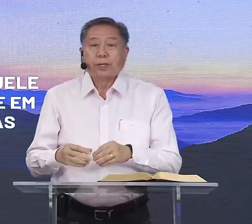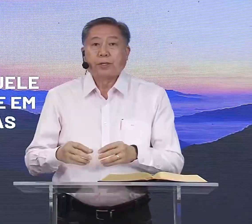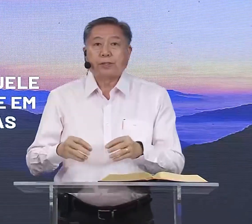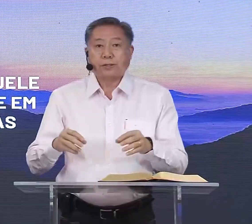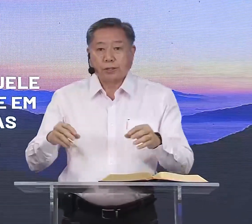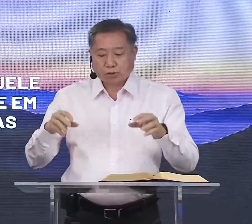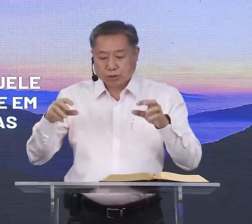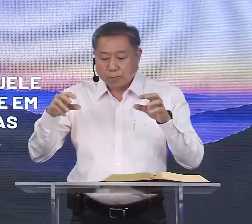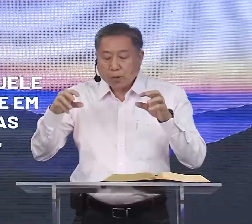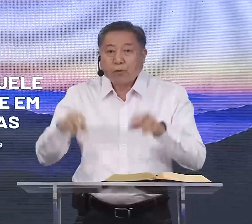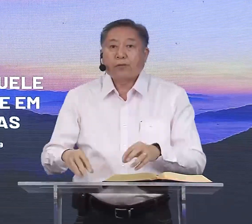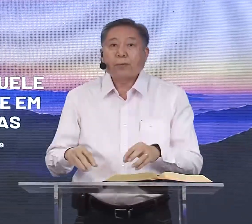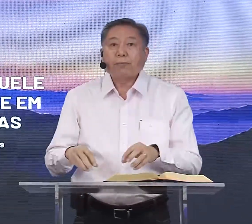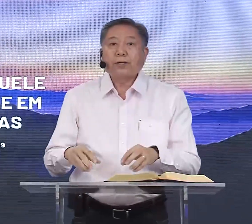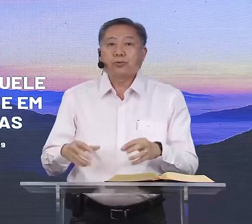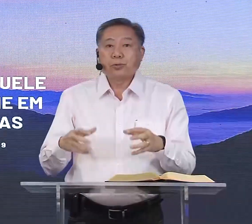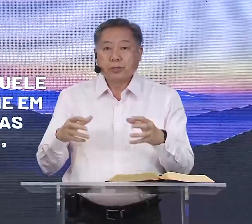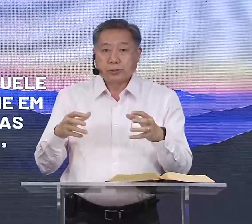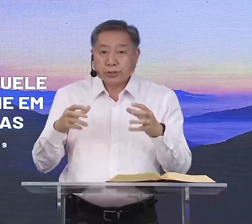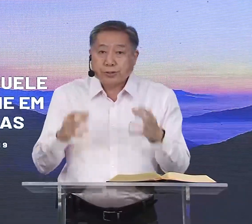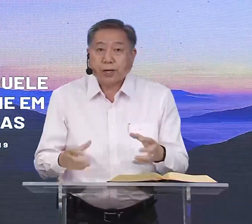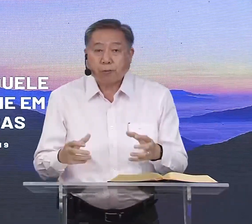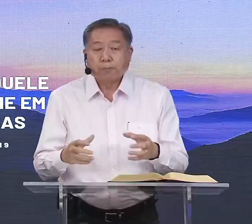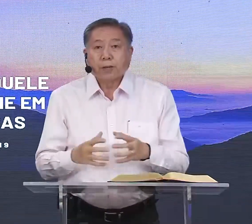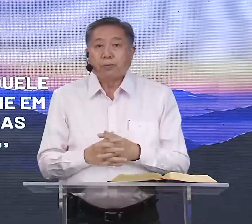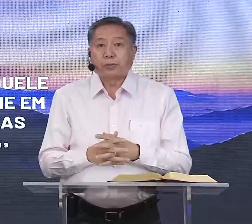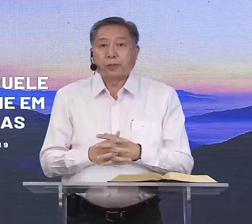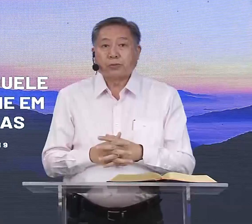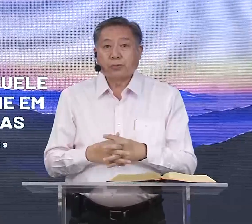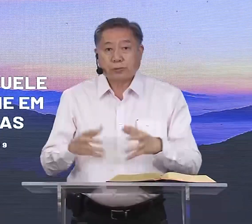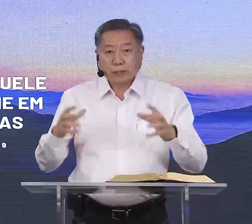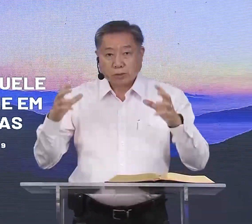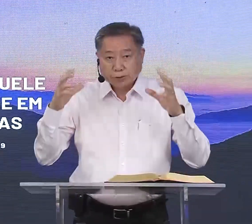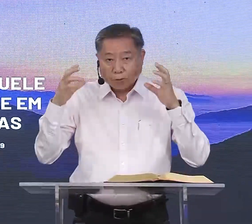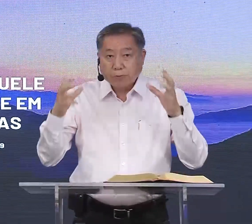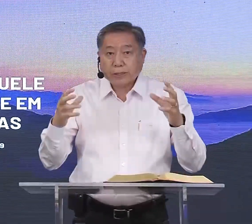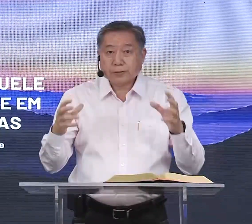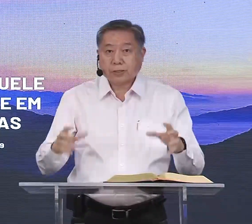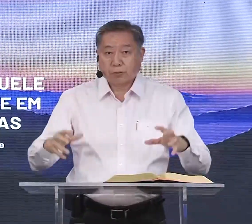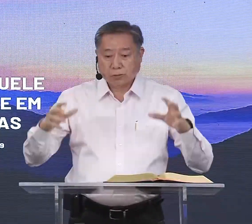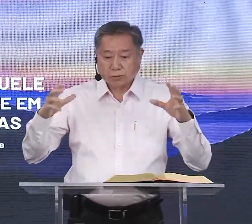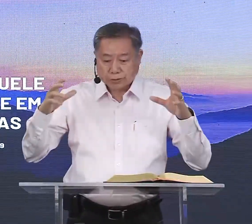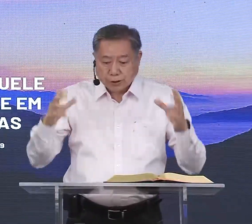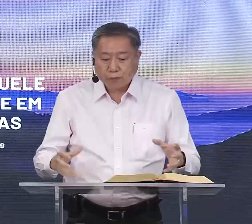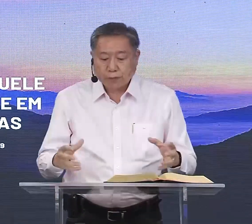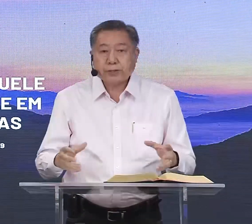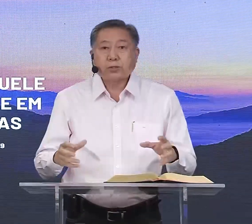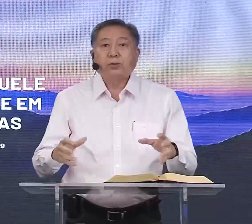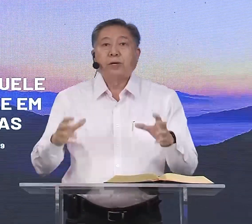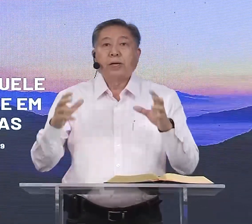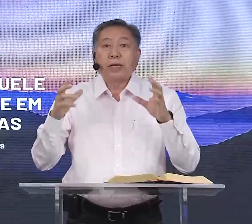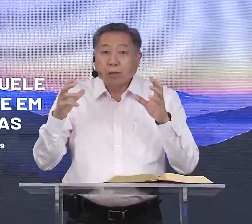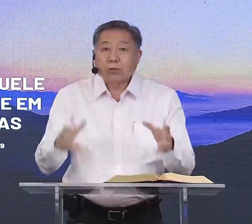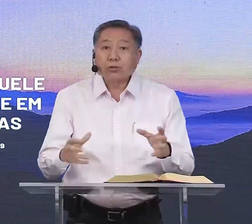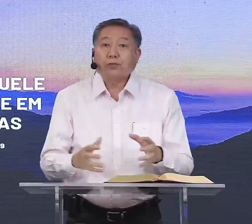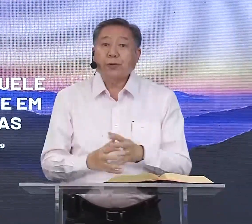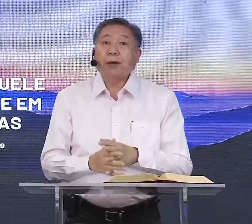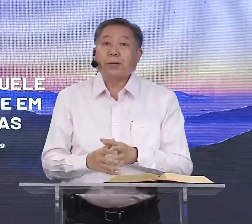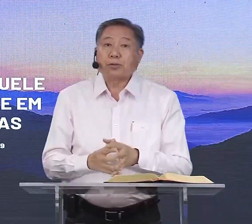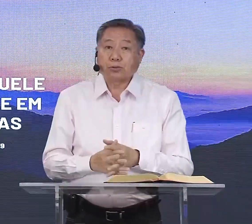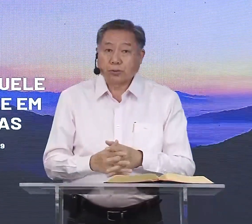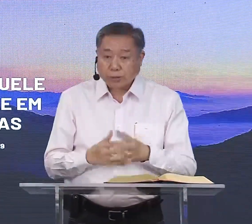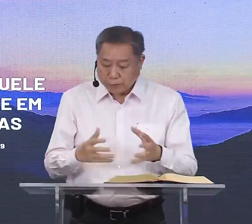8, que Deus chamou o firmamento de céu. Portanto, na nossa compreensão, o céu físico é o